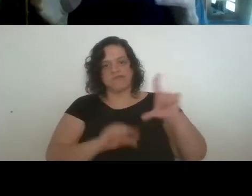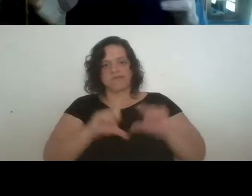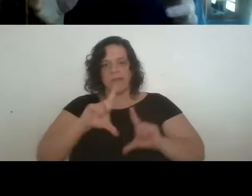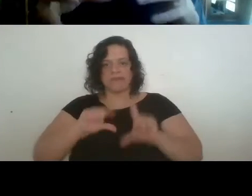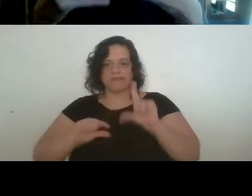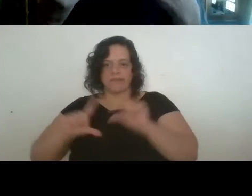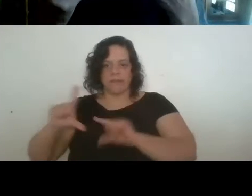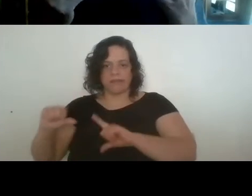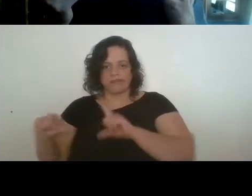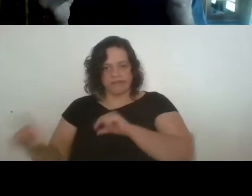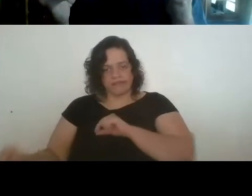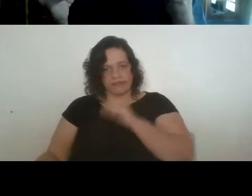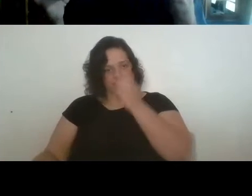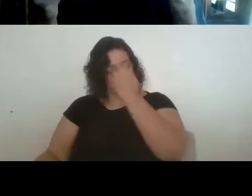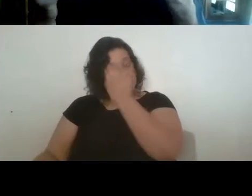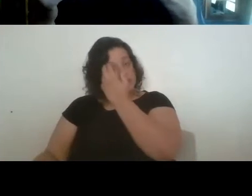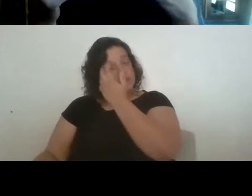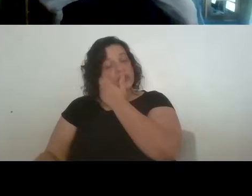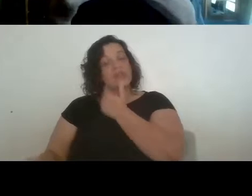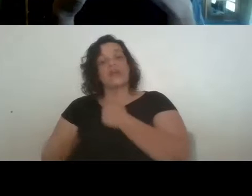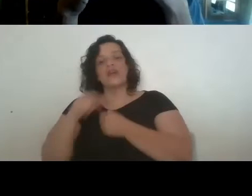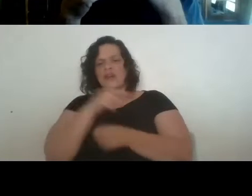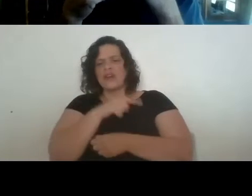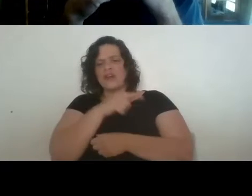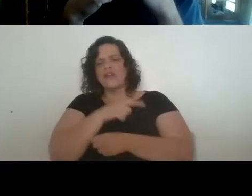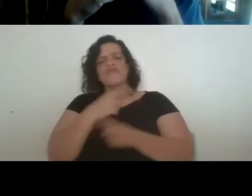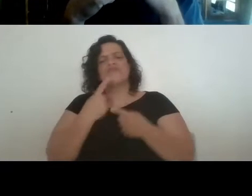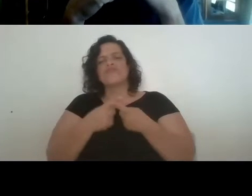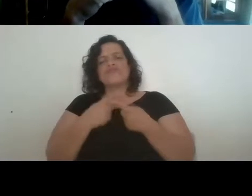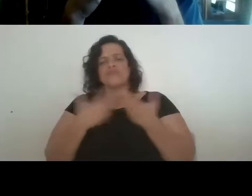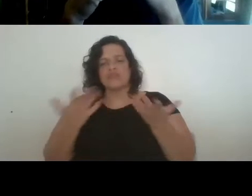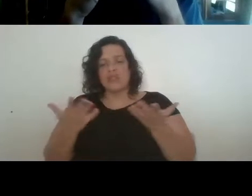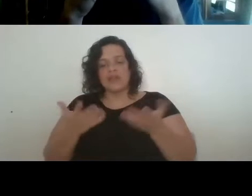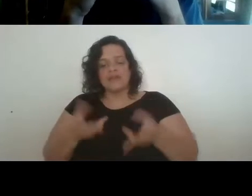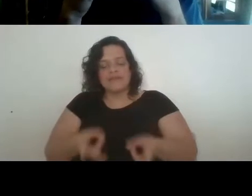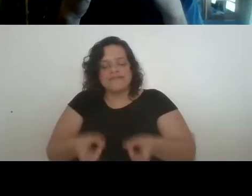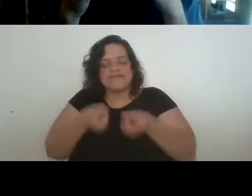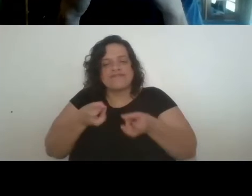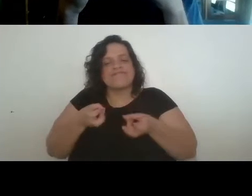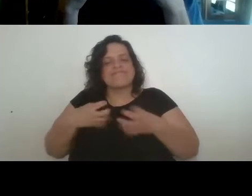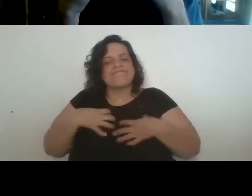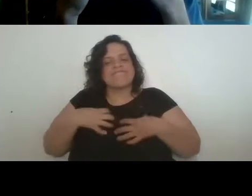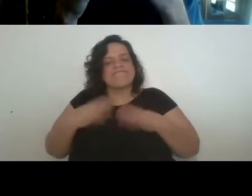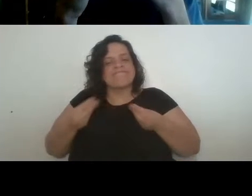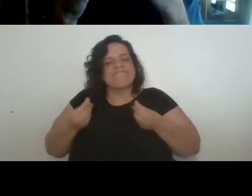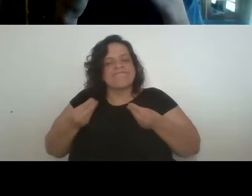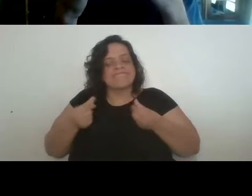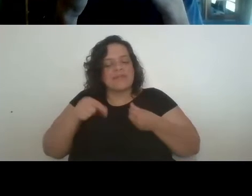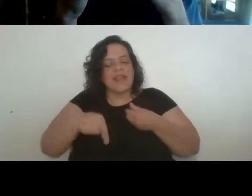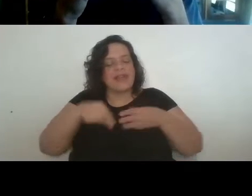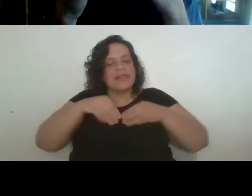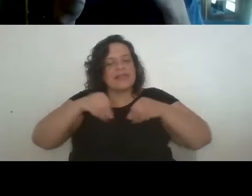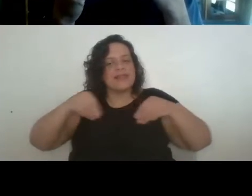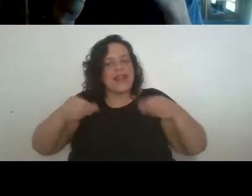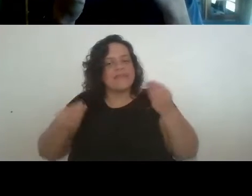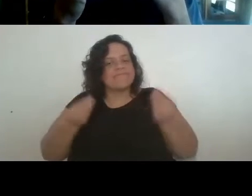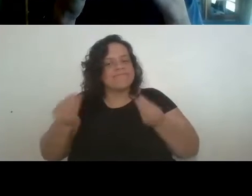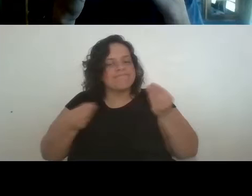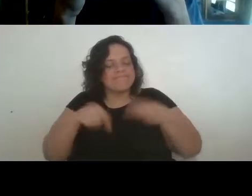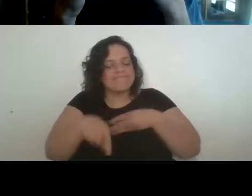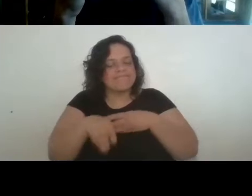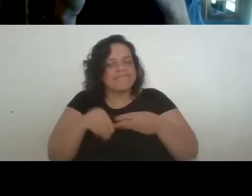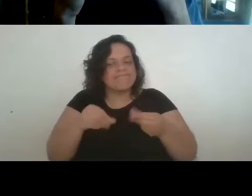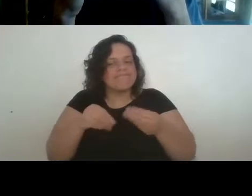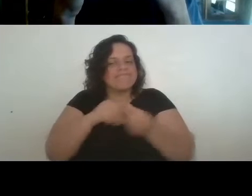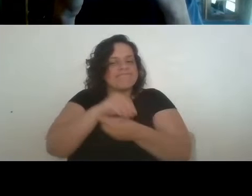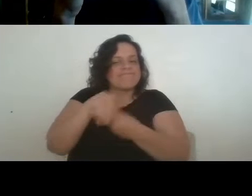menores. Então, isso tudo para a gente ter um feeling, assim, ter uma sensação de que tipo de solo, com qual tipo de